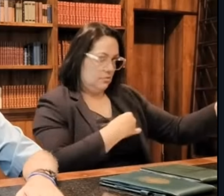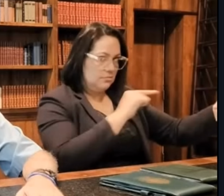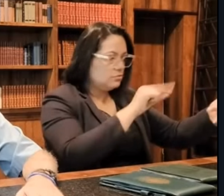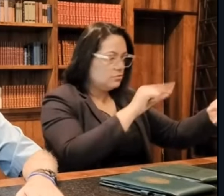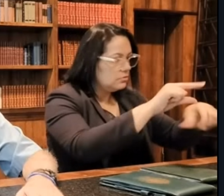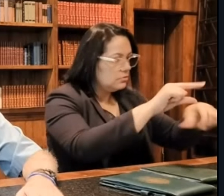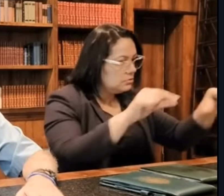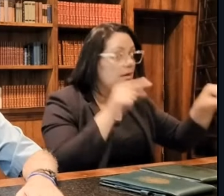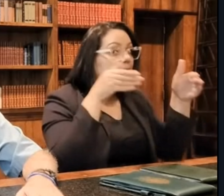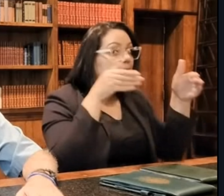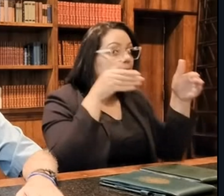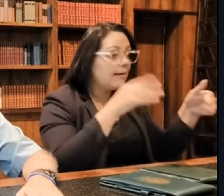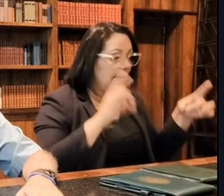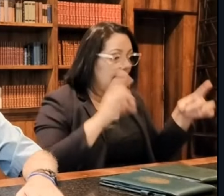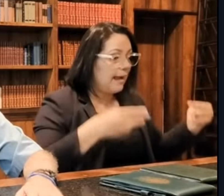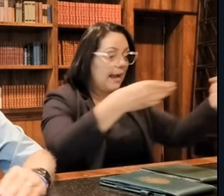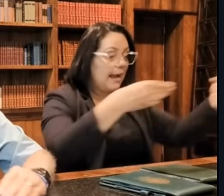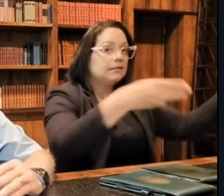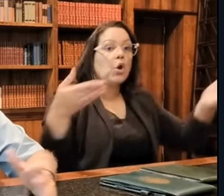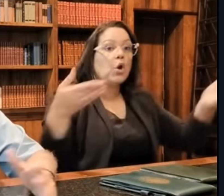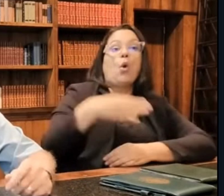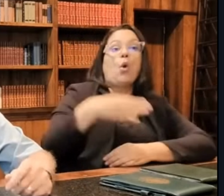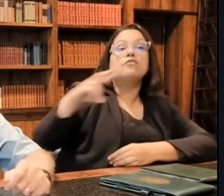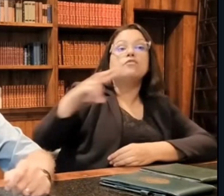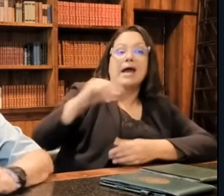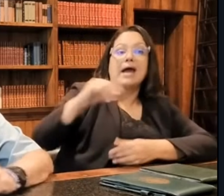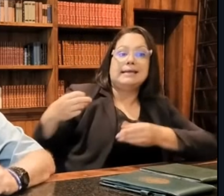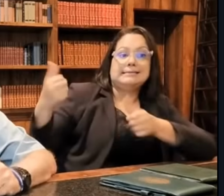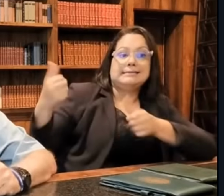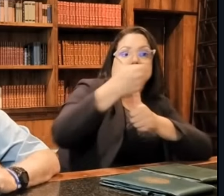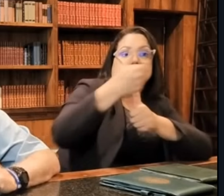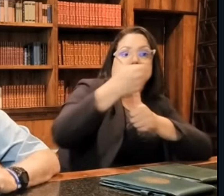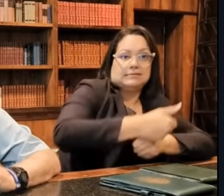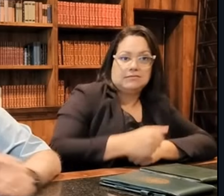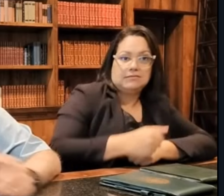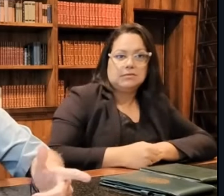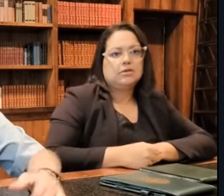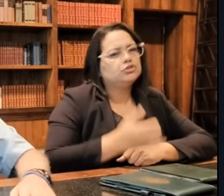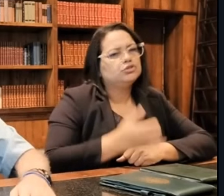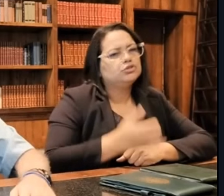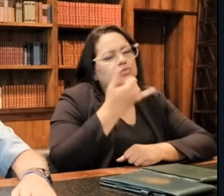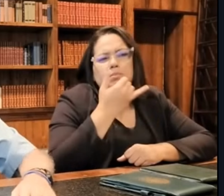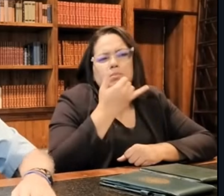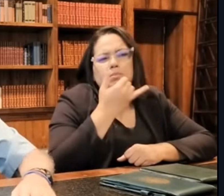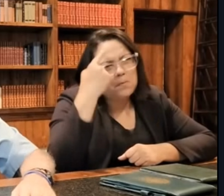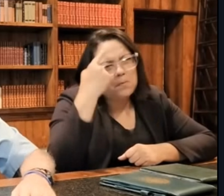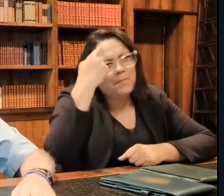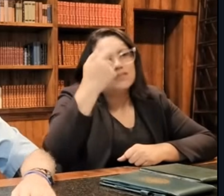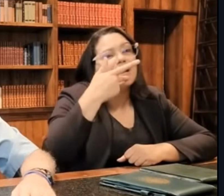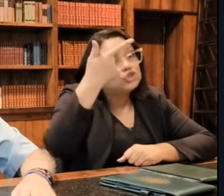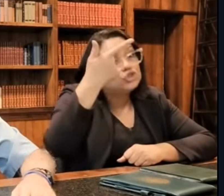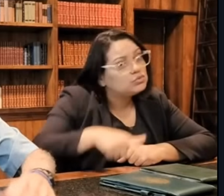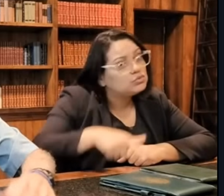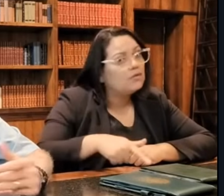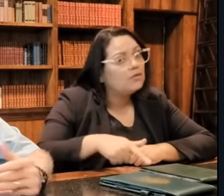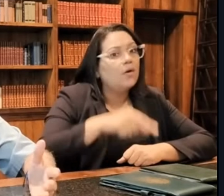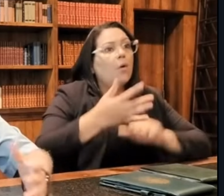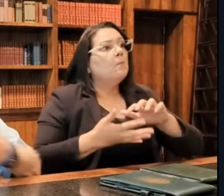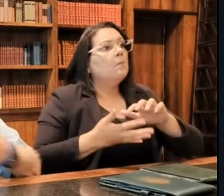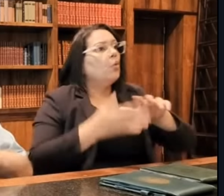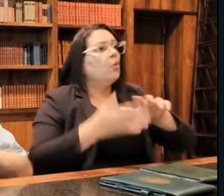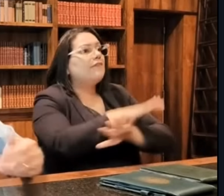incomodou muita gente. Agora são vários Bolsonaros e que incomodarão muito